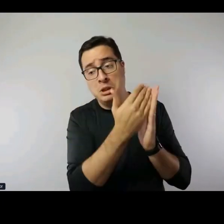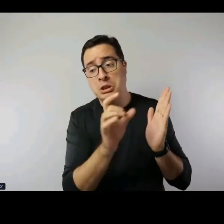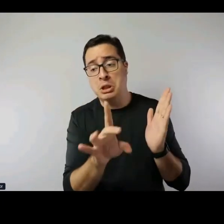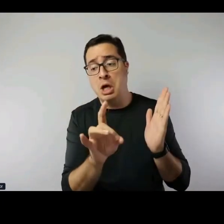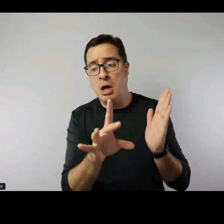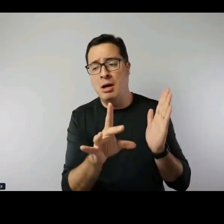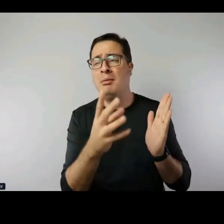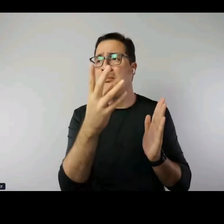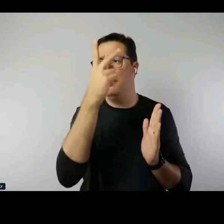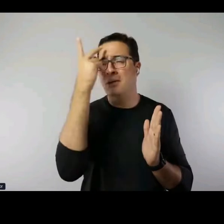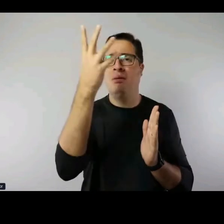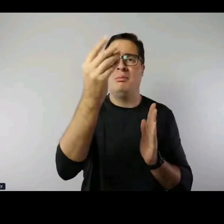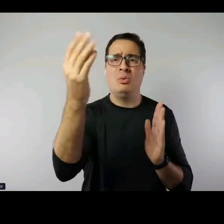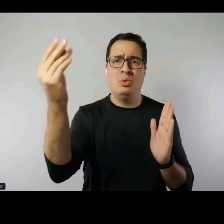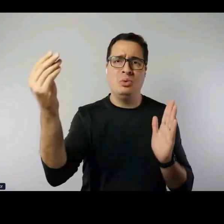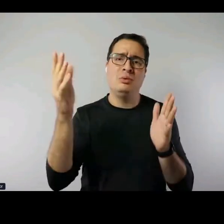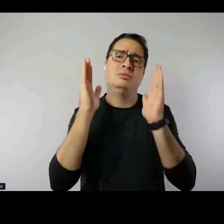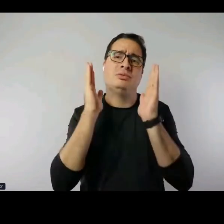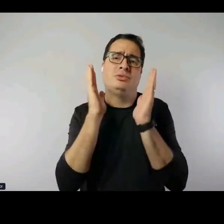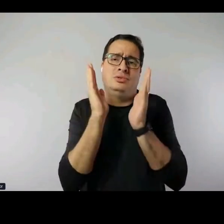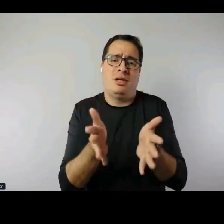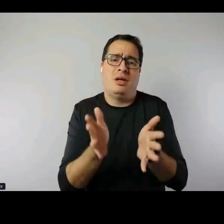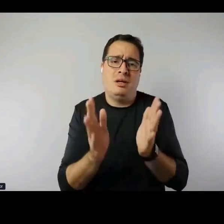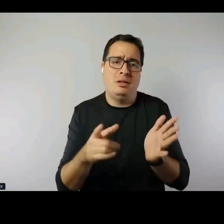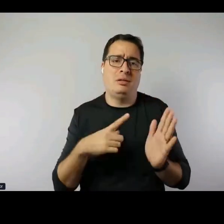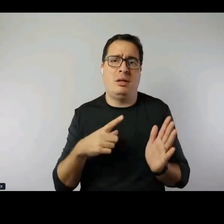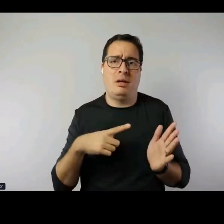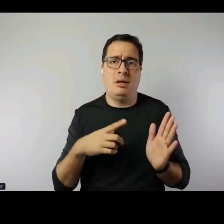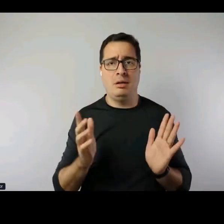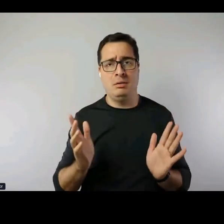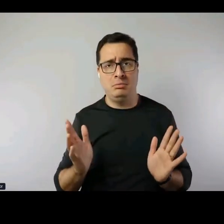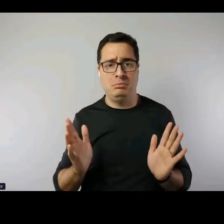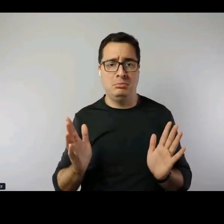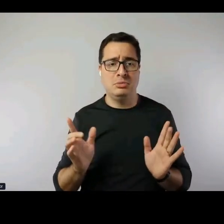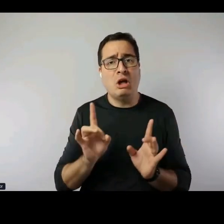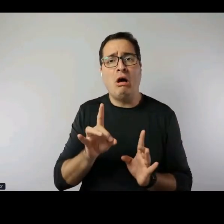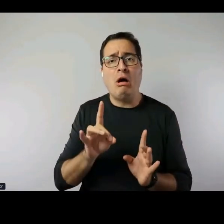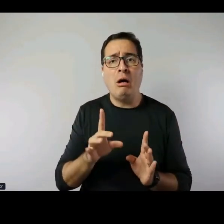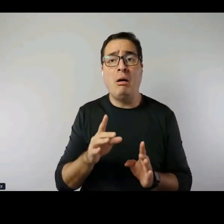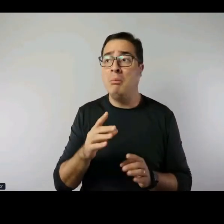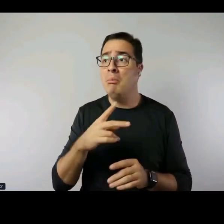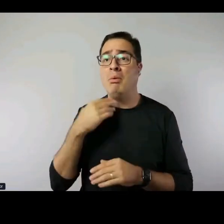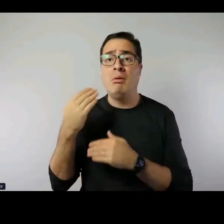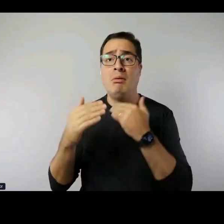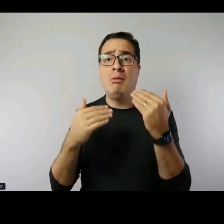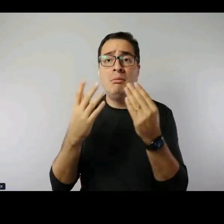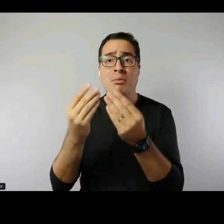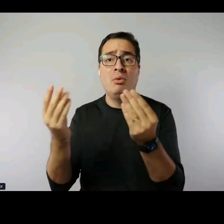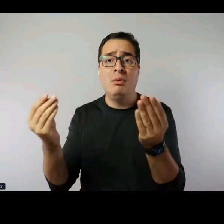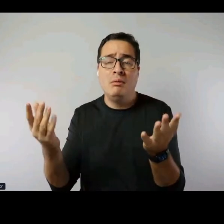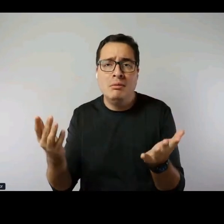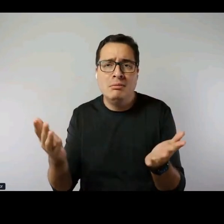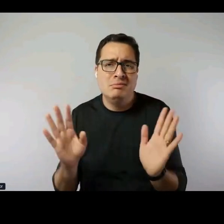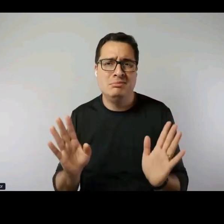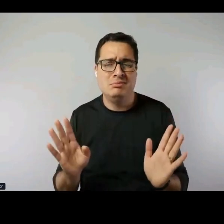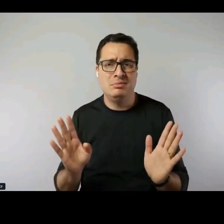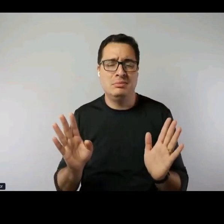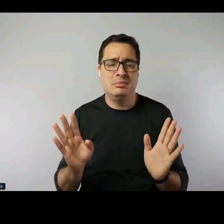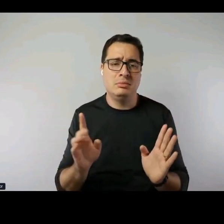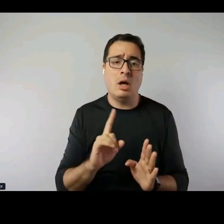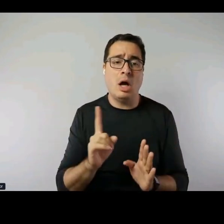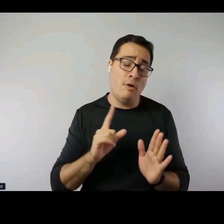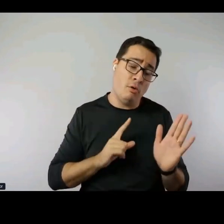pessoas aqui, elas estão simplesmente morrendo. E não é assim, vou cumprir a